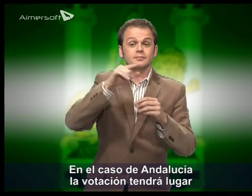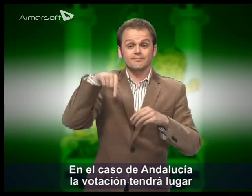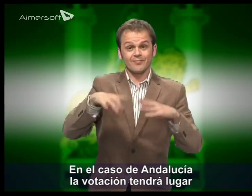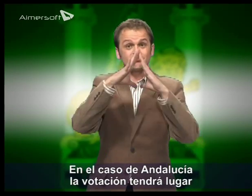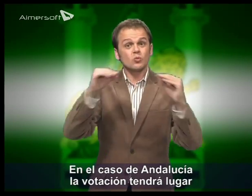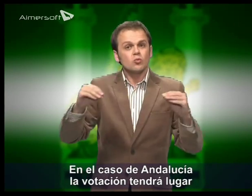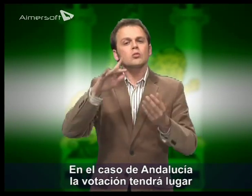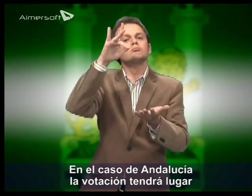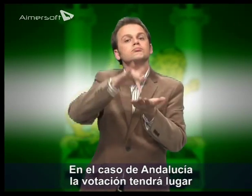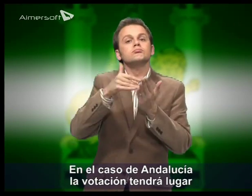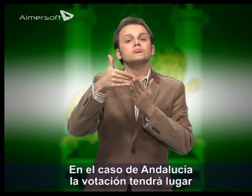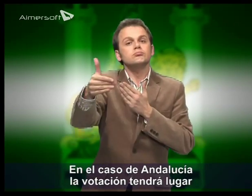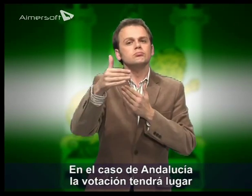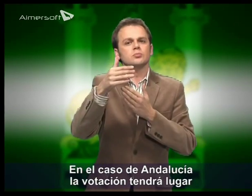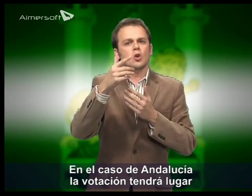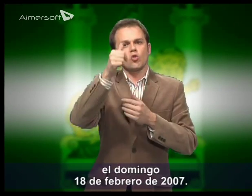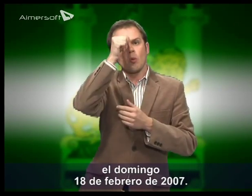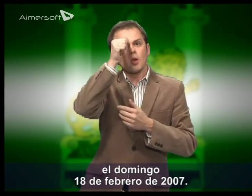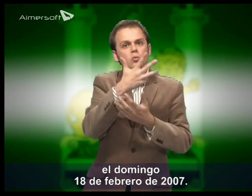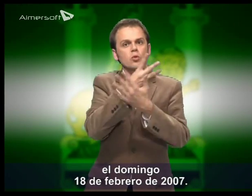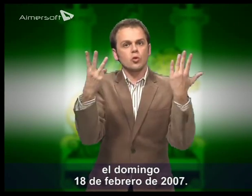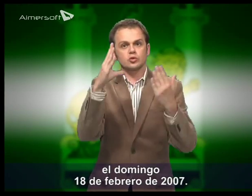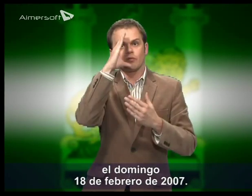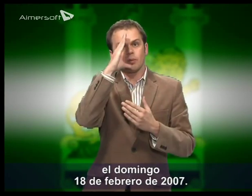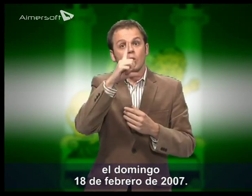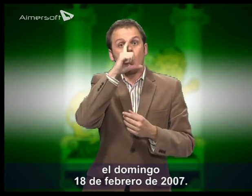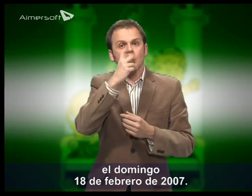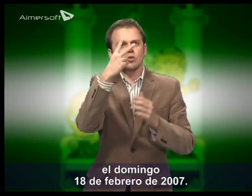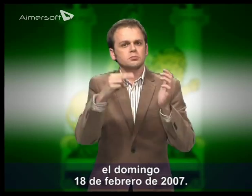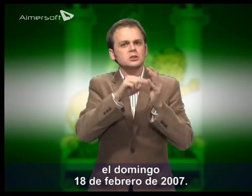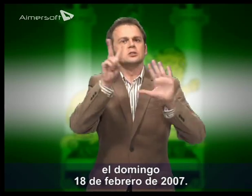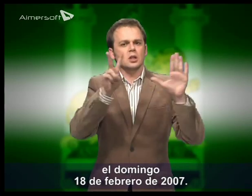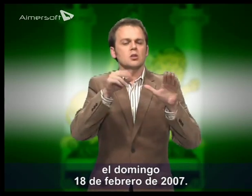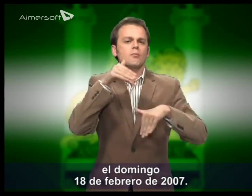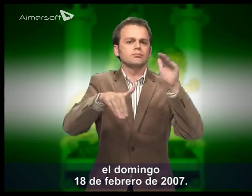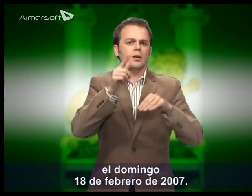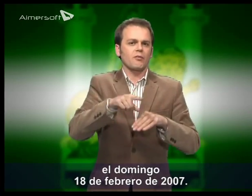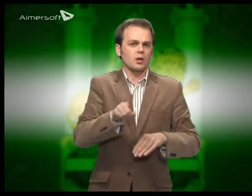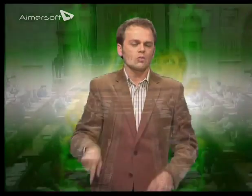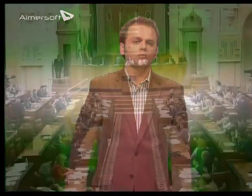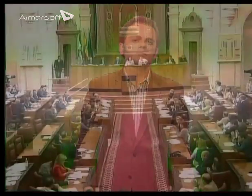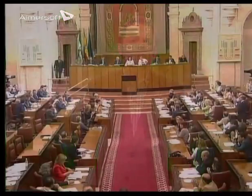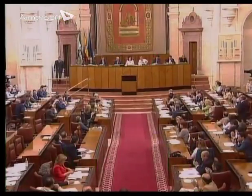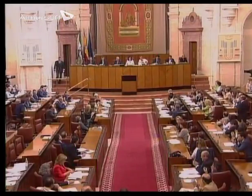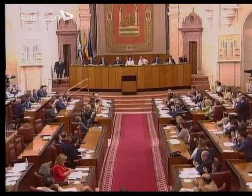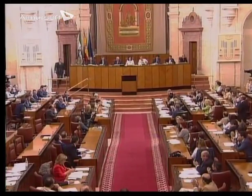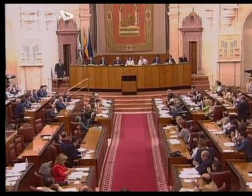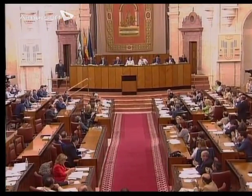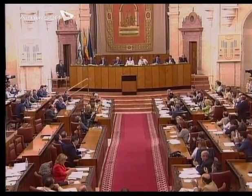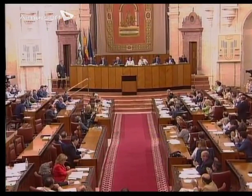de Andalucía, la votación tendrá lugar el domingo 18 de febrero de 2007.